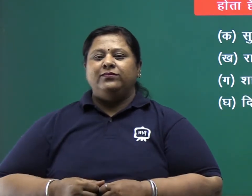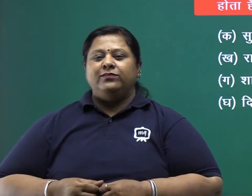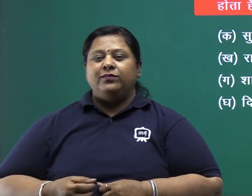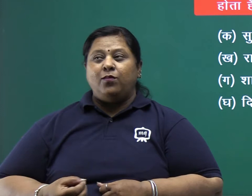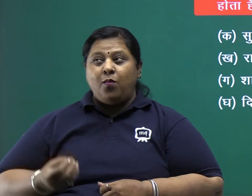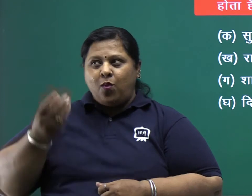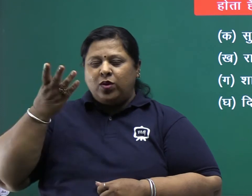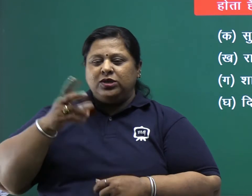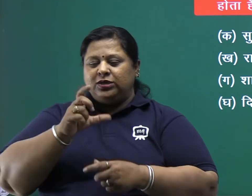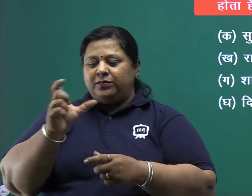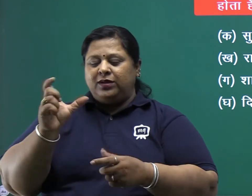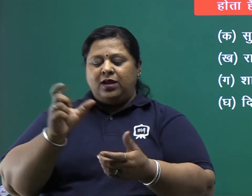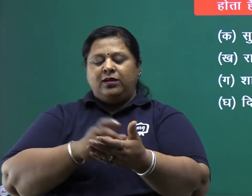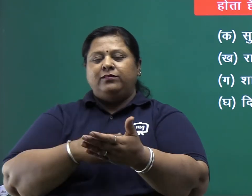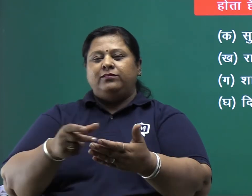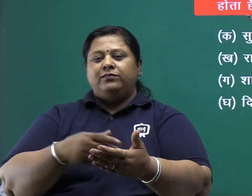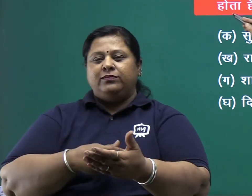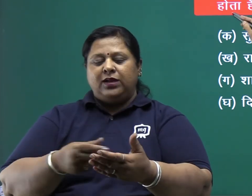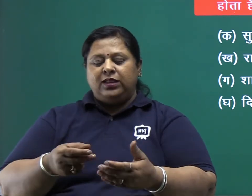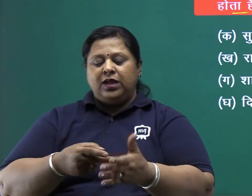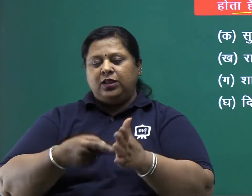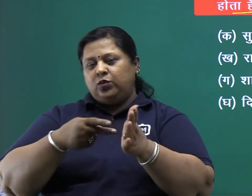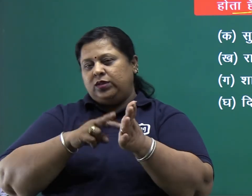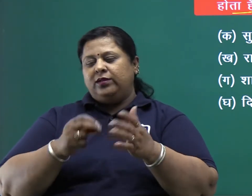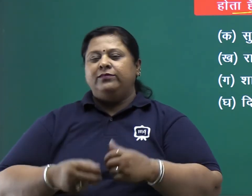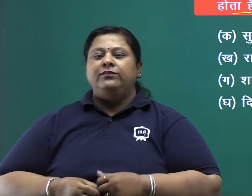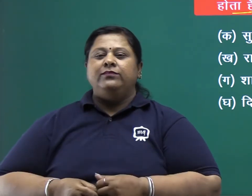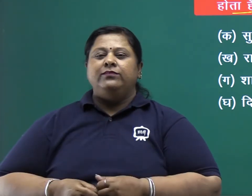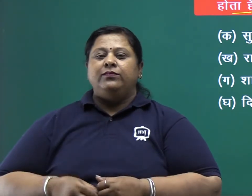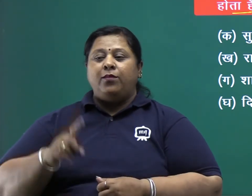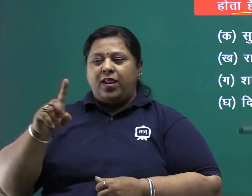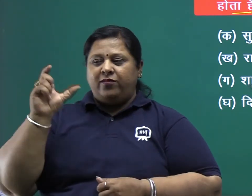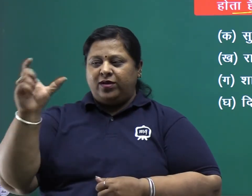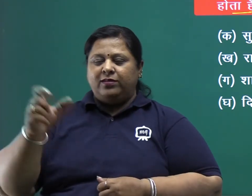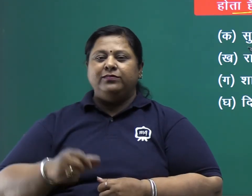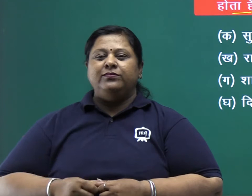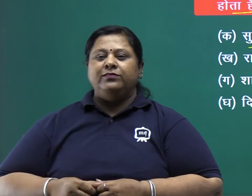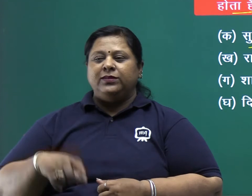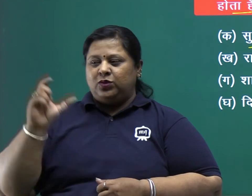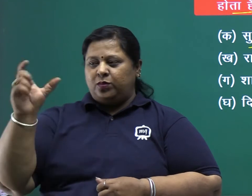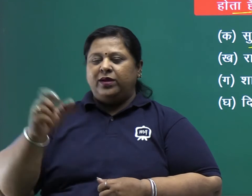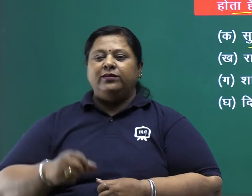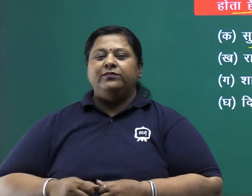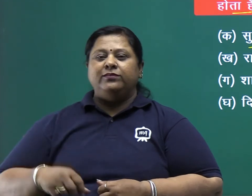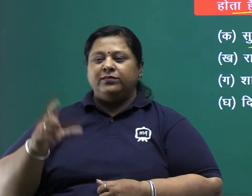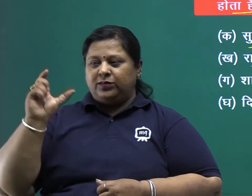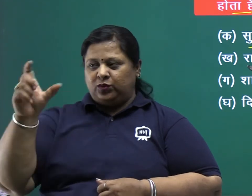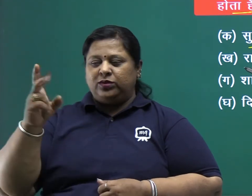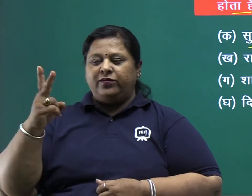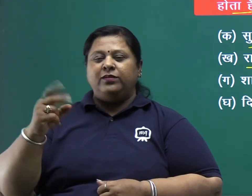भोर शब्द का अर्थ होता है। पहला विकल्प सुबह,